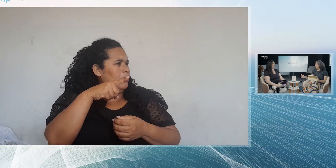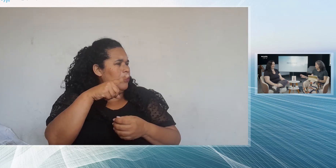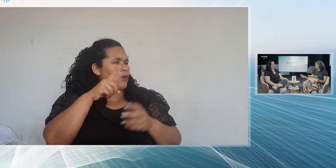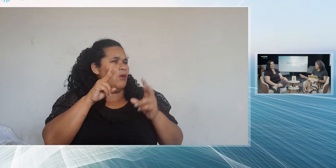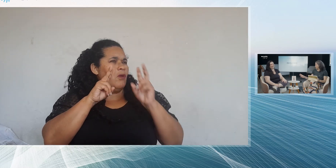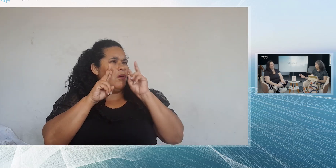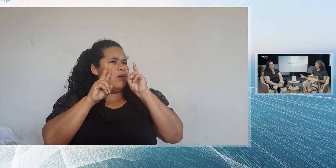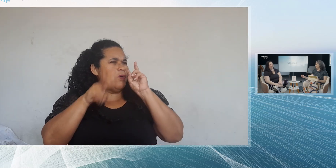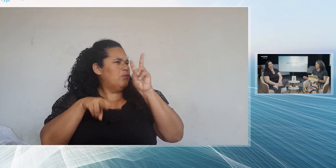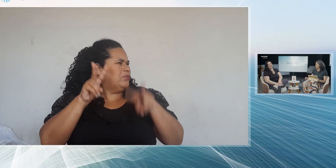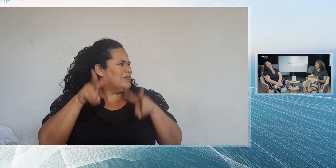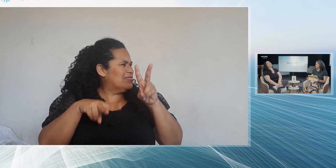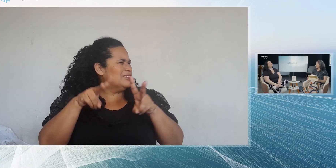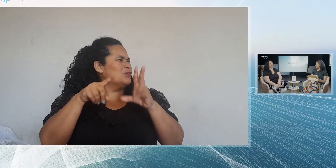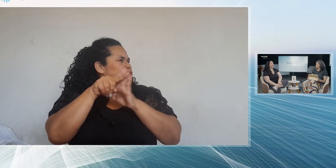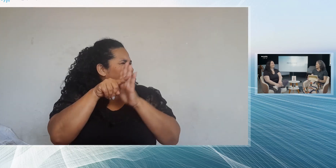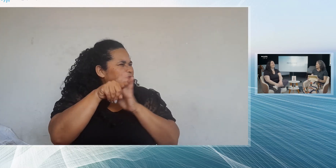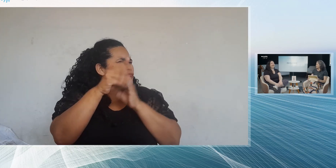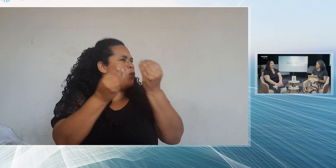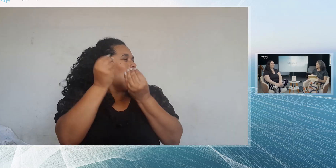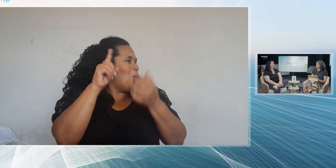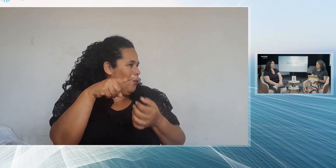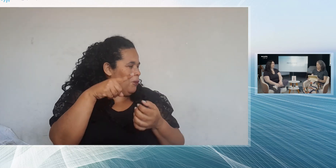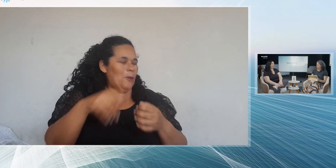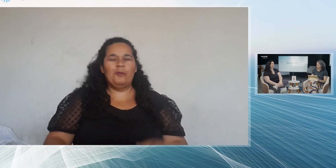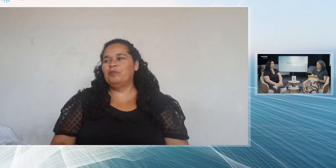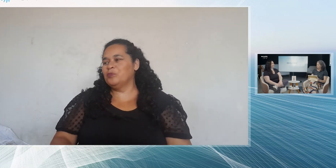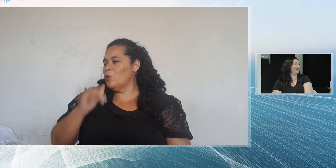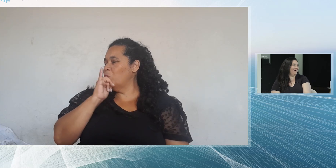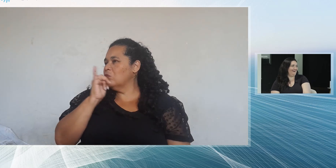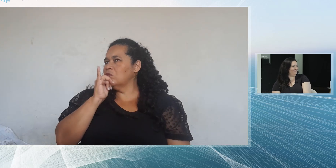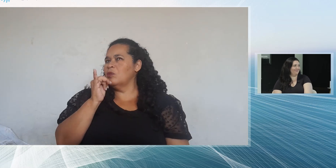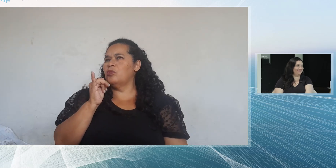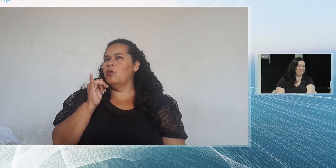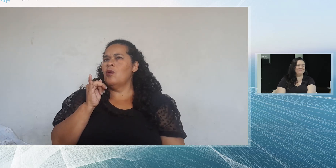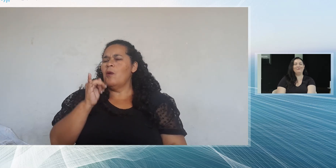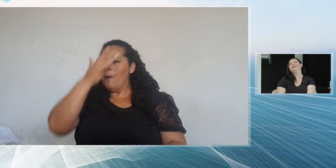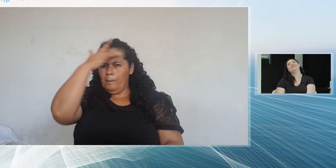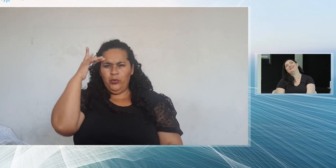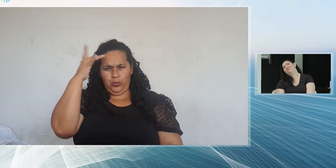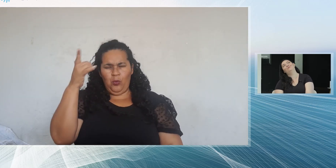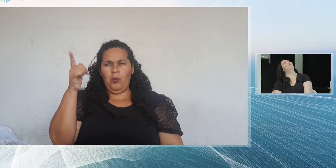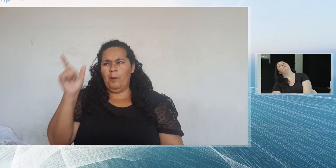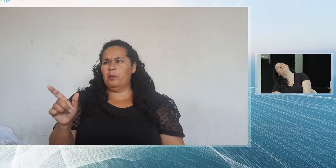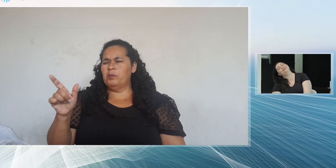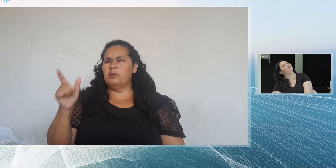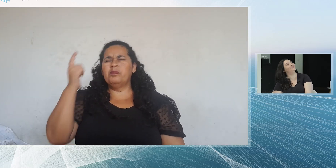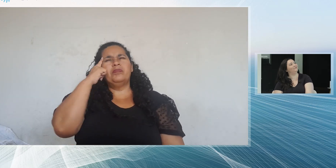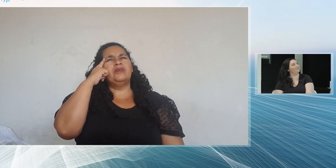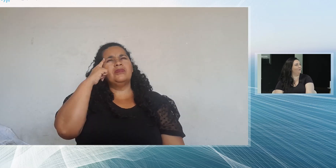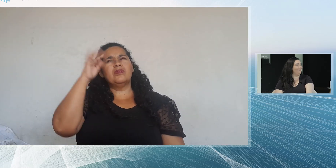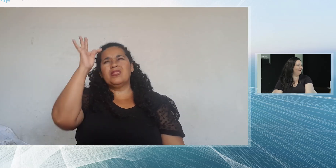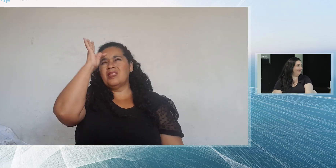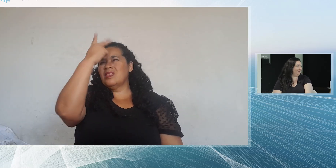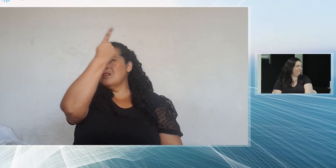eu fui redundante. Não, assim. sim. Por exemplo, eu acho que eu tenho TDAH. Porque o passarinho voou e